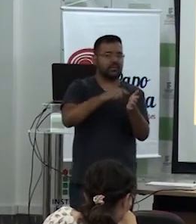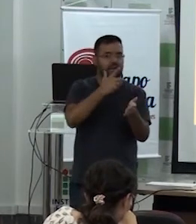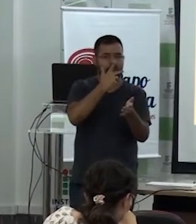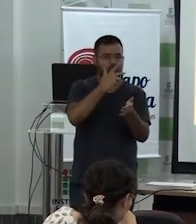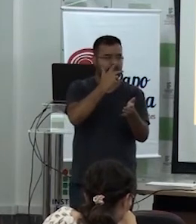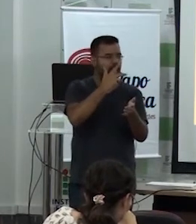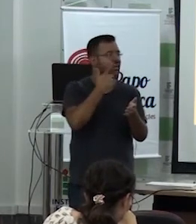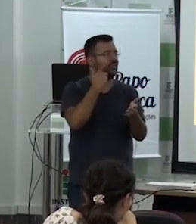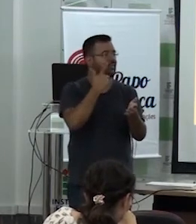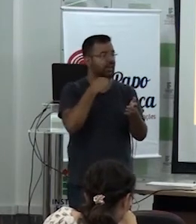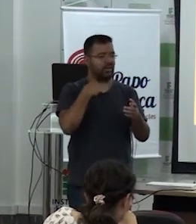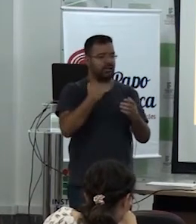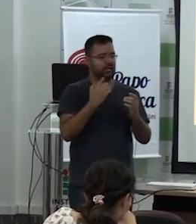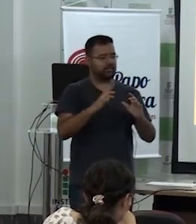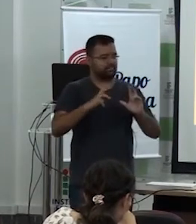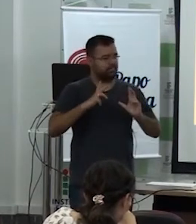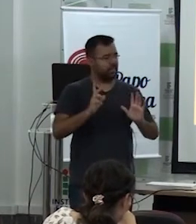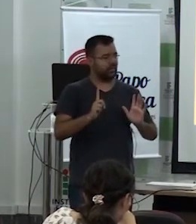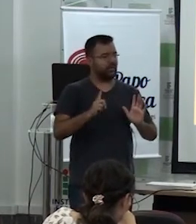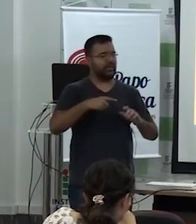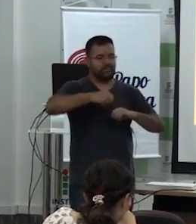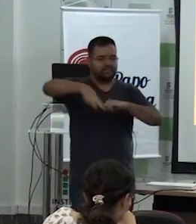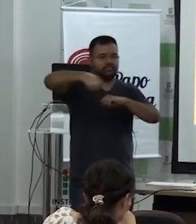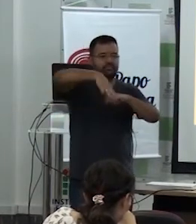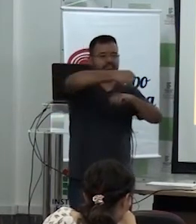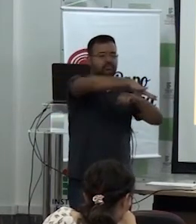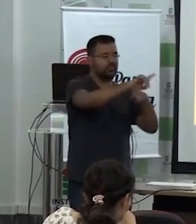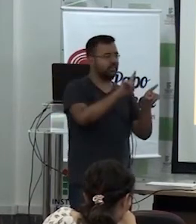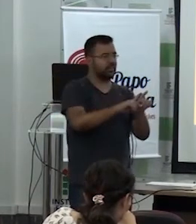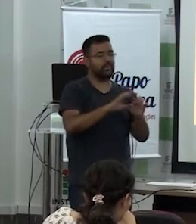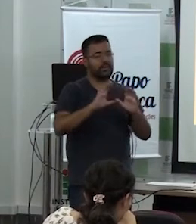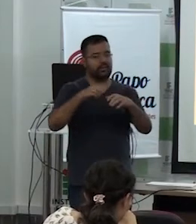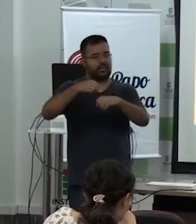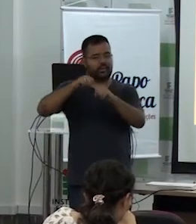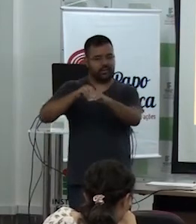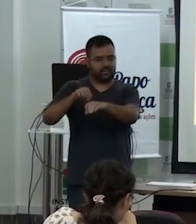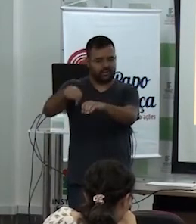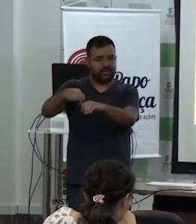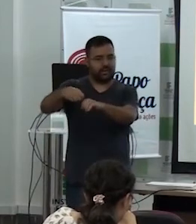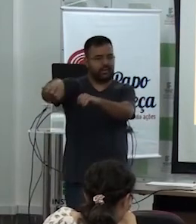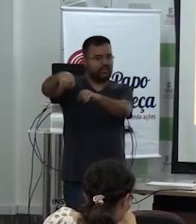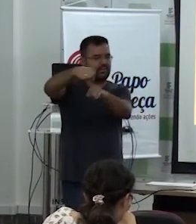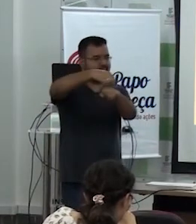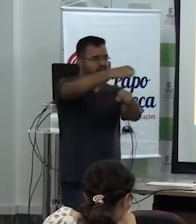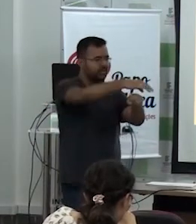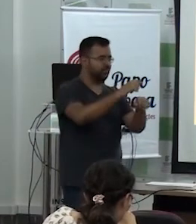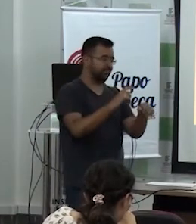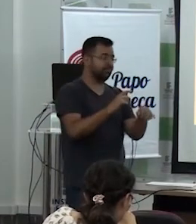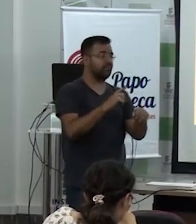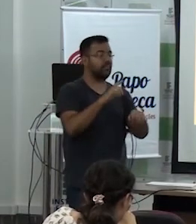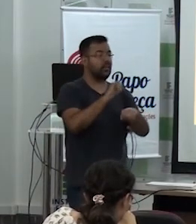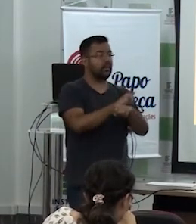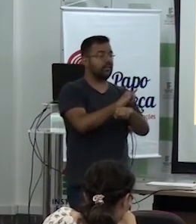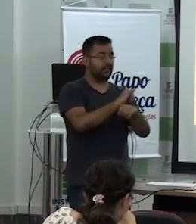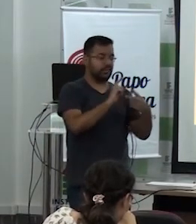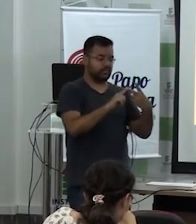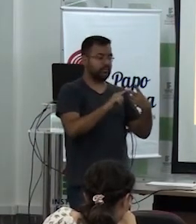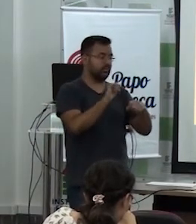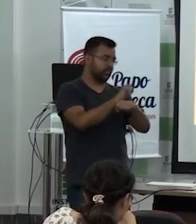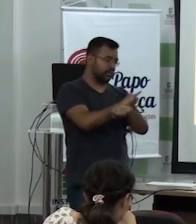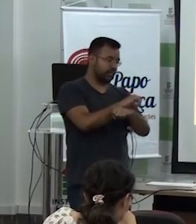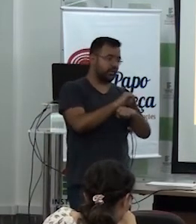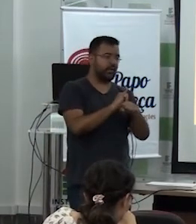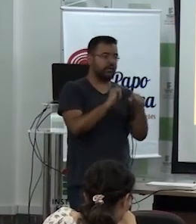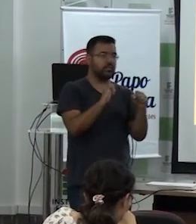nos tornarmos multiplicadores, e eles por si também se tornem multiplicadores. A estratégia versus desempenho,